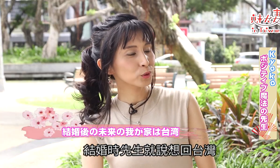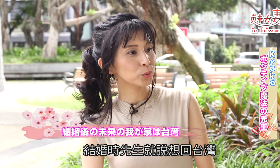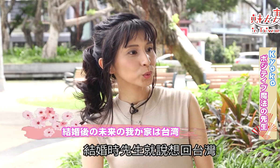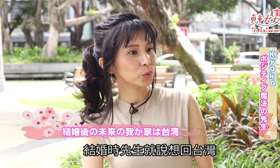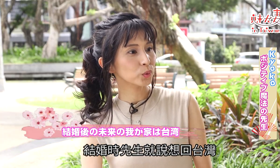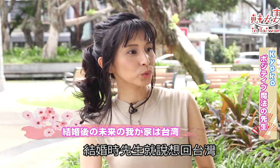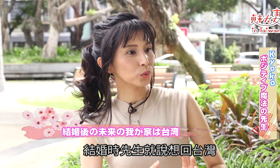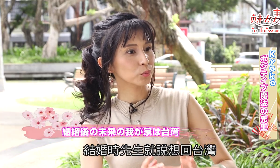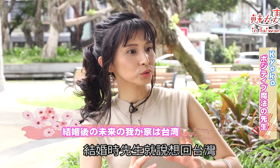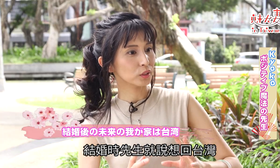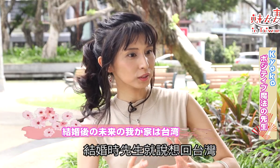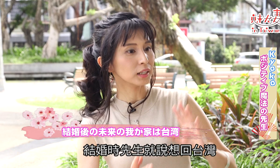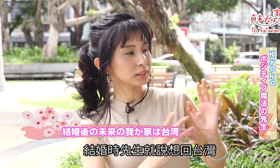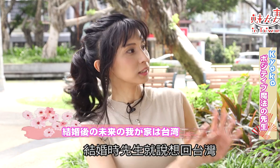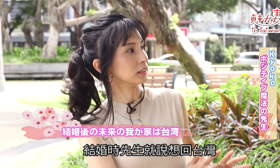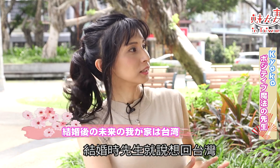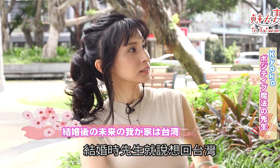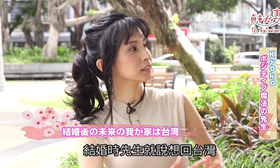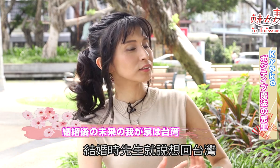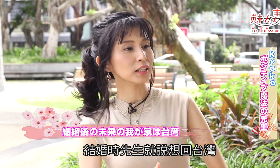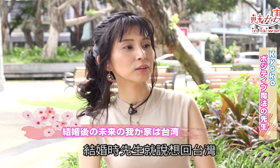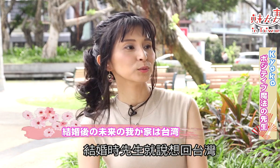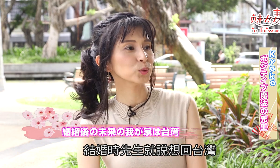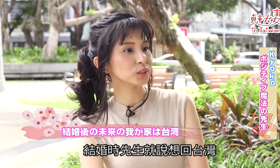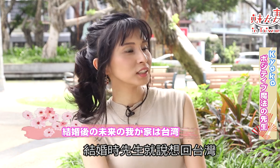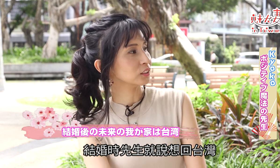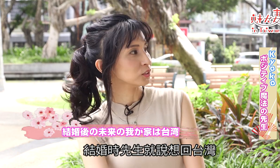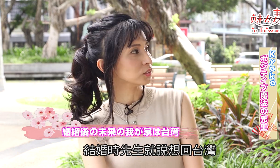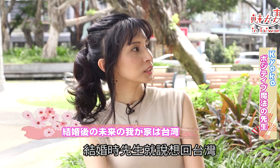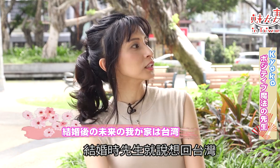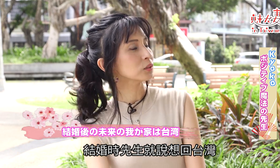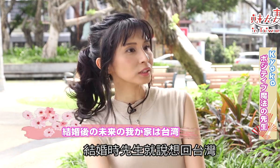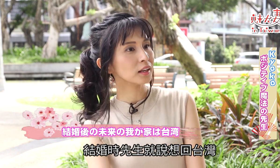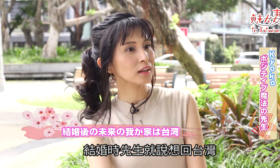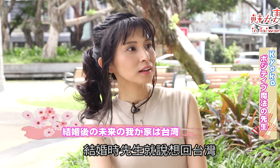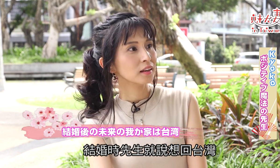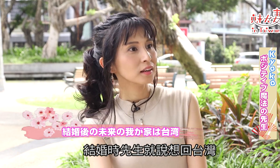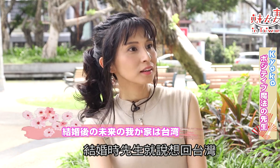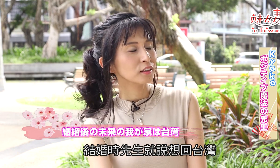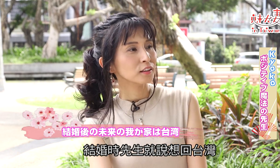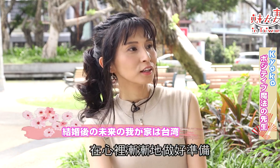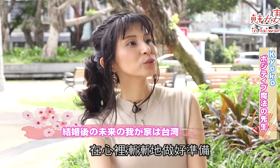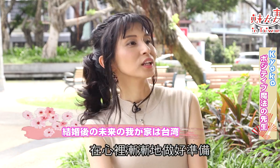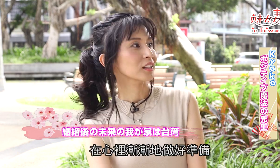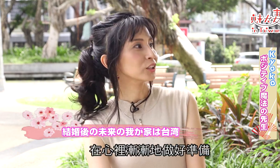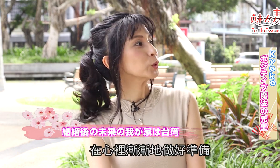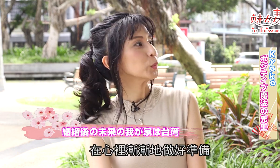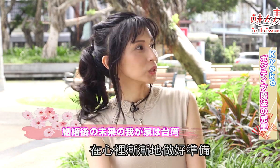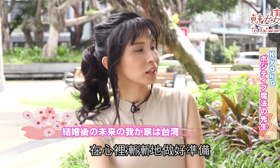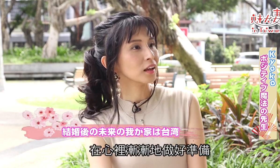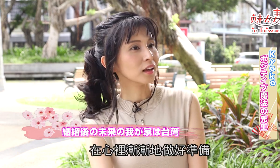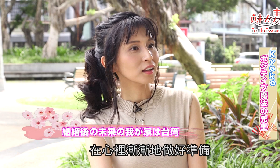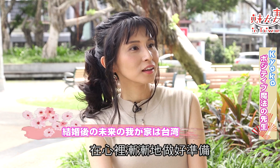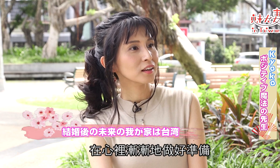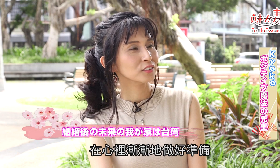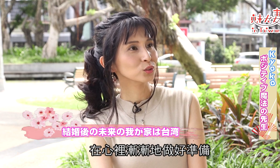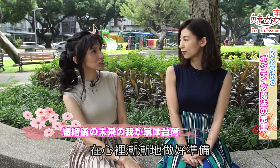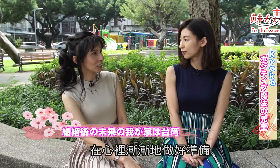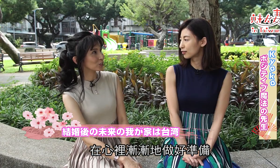ともと夫はも帰りたいって、いずれは台湾に戻りたいっていうふうに言っていたので、はい、あ、そうなんだと思って、はい、そっちかと